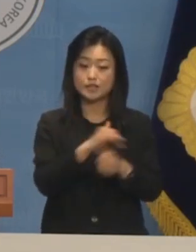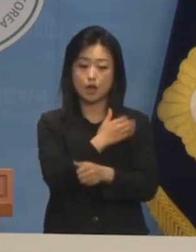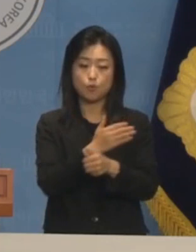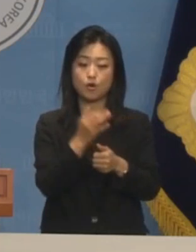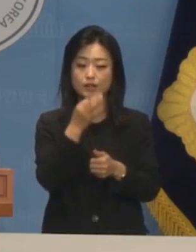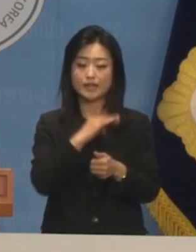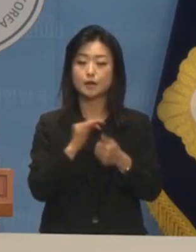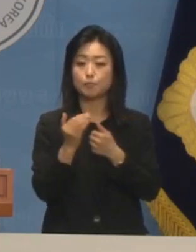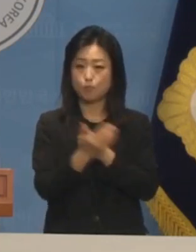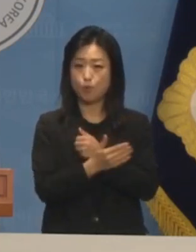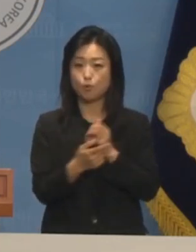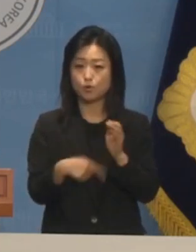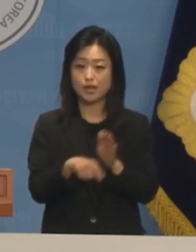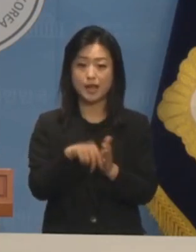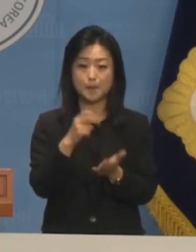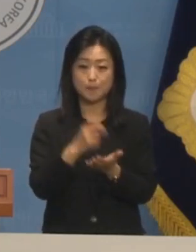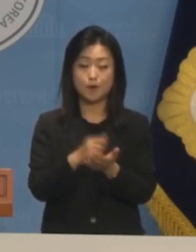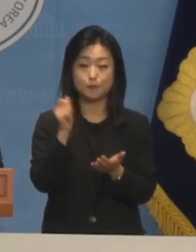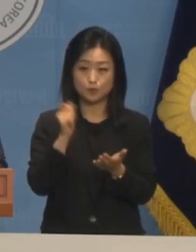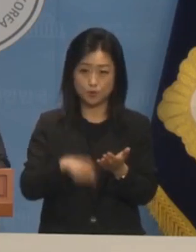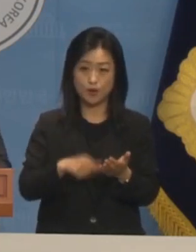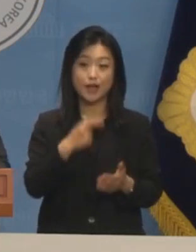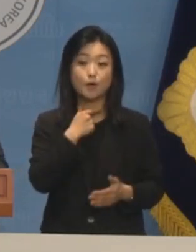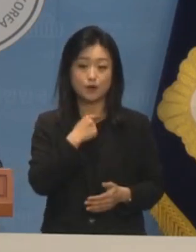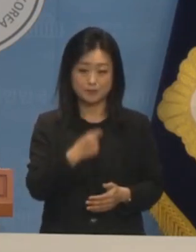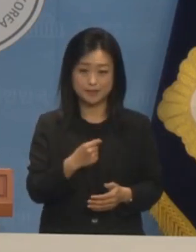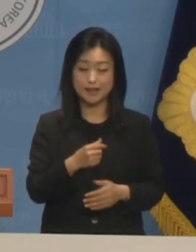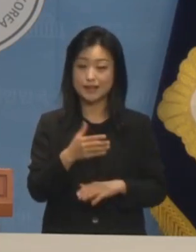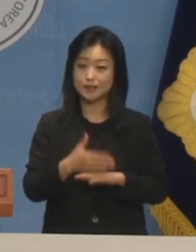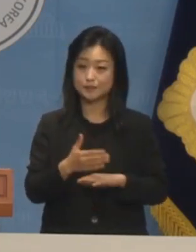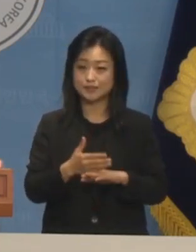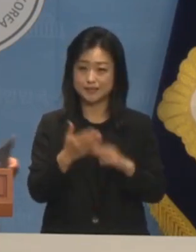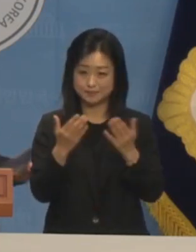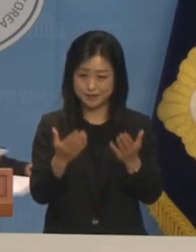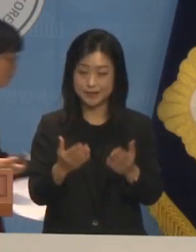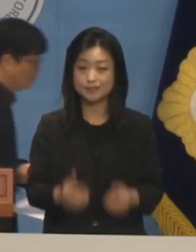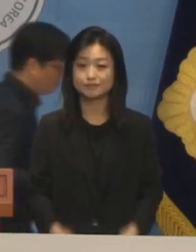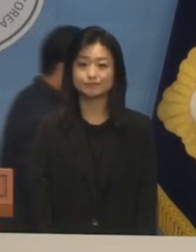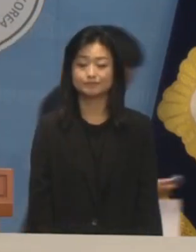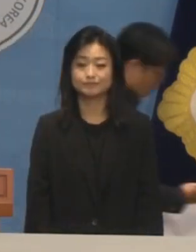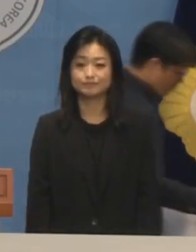위한 법안이 반드시 통과되기를 희망합니다. 감사합니다.